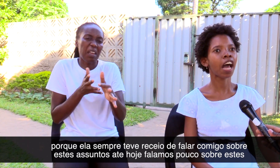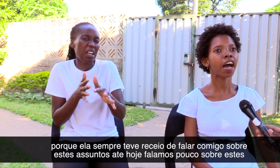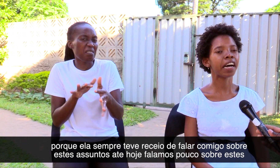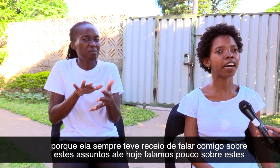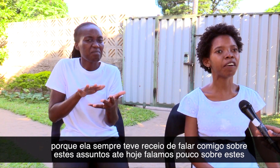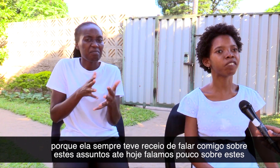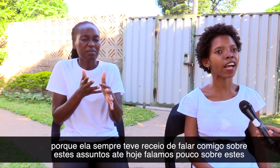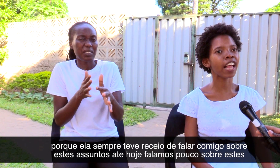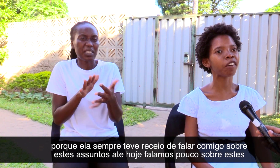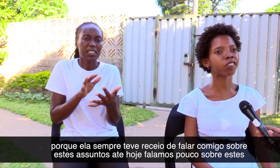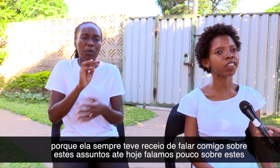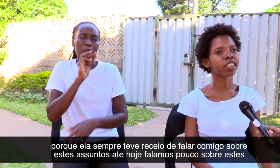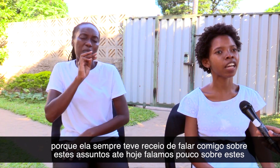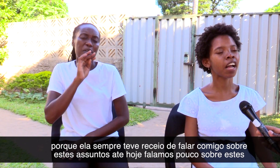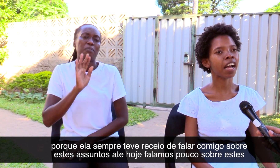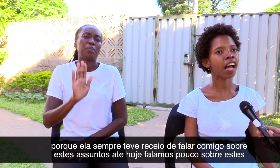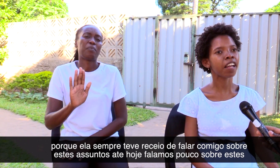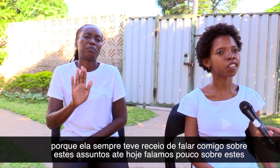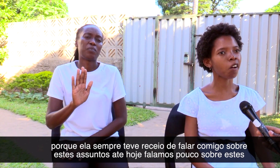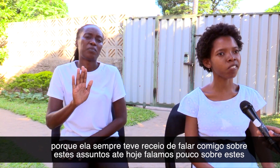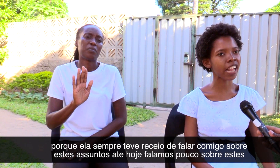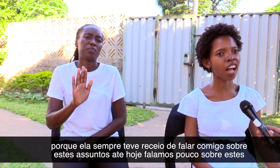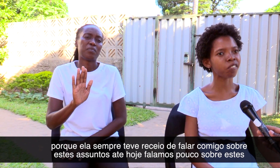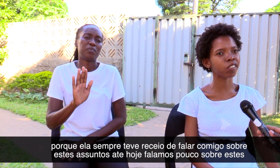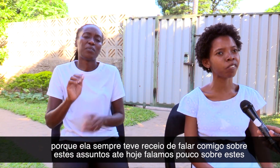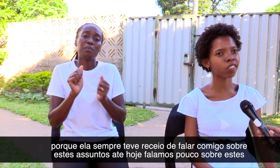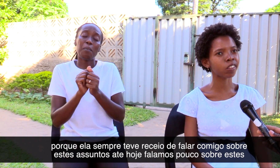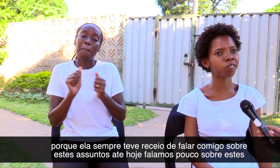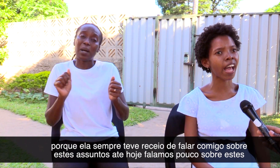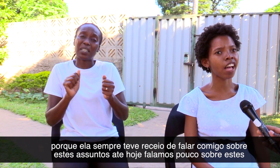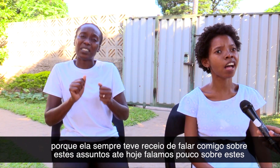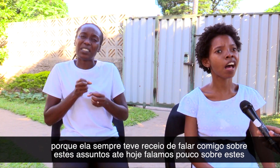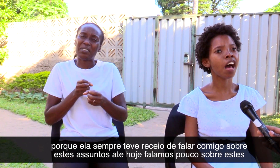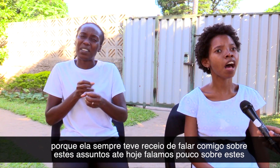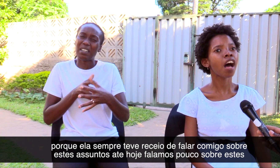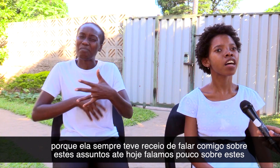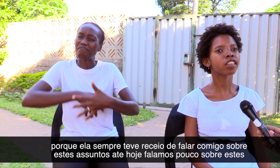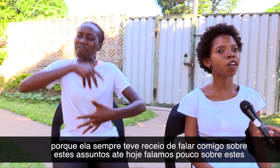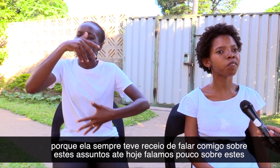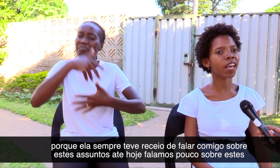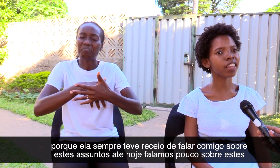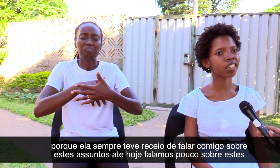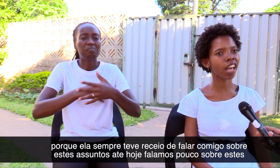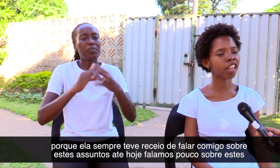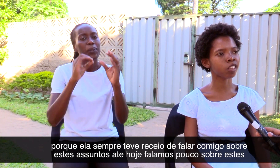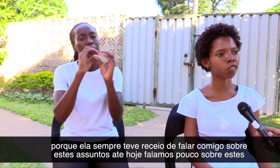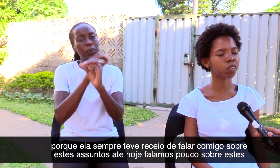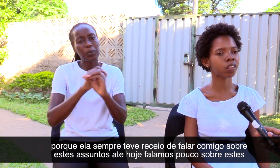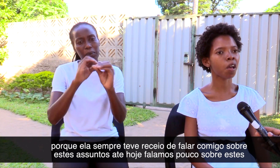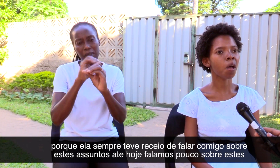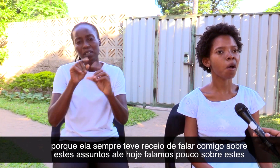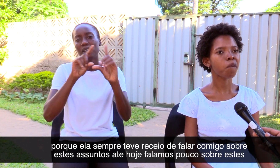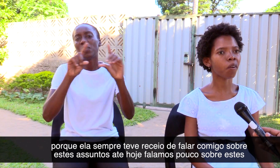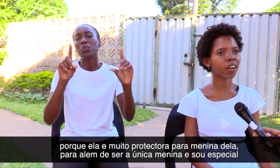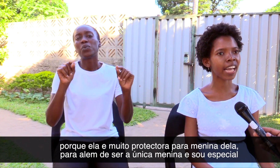antes falamos, não falamos muito mais sobre esse